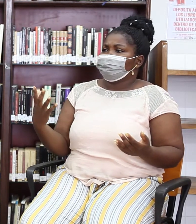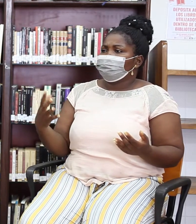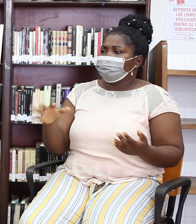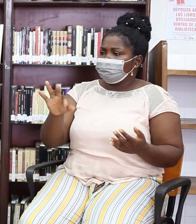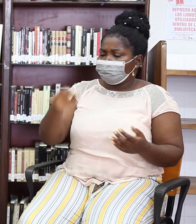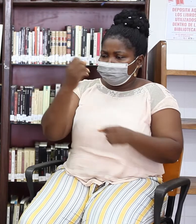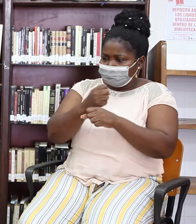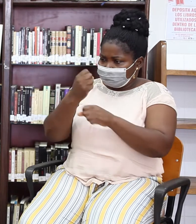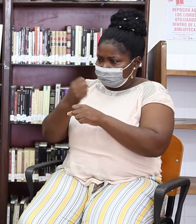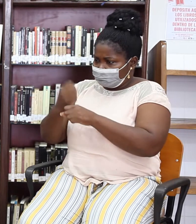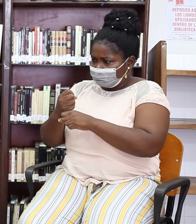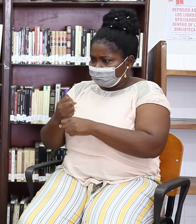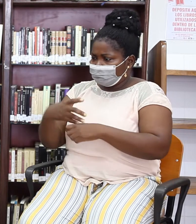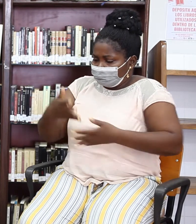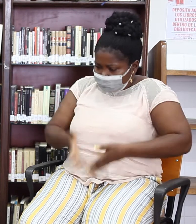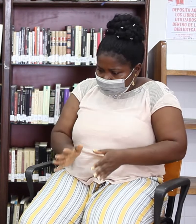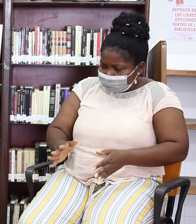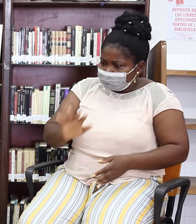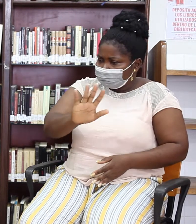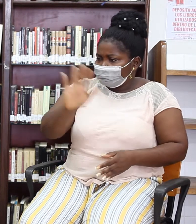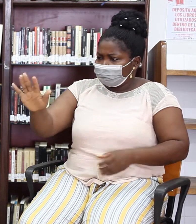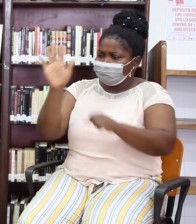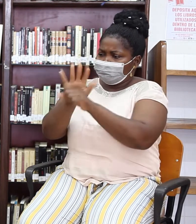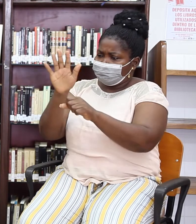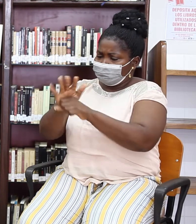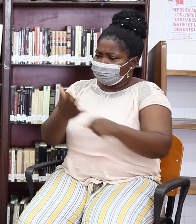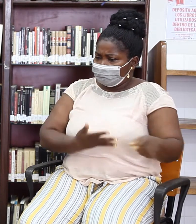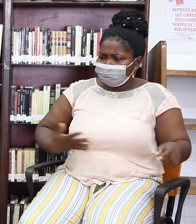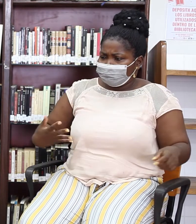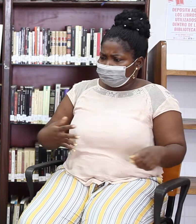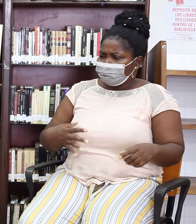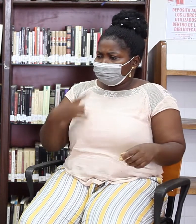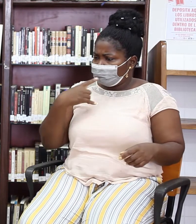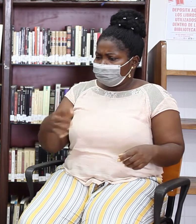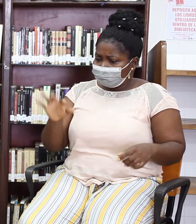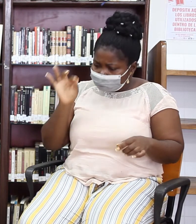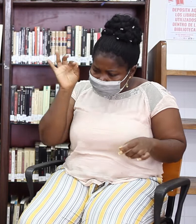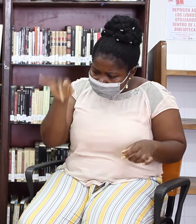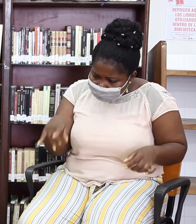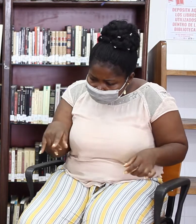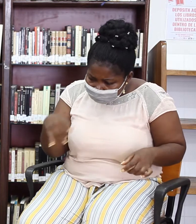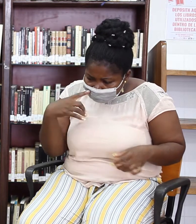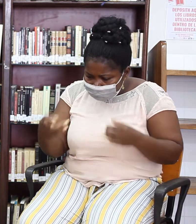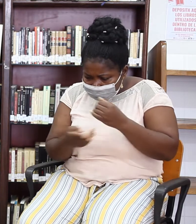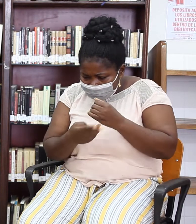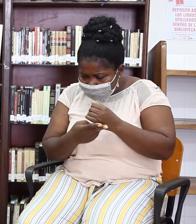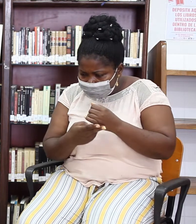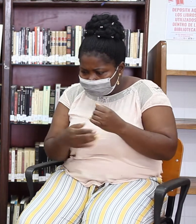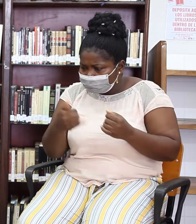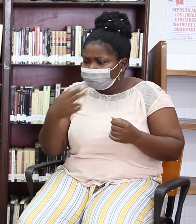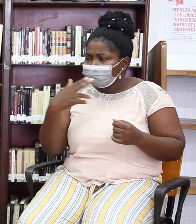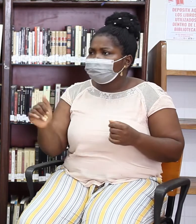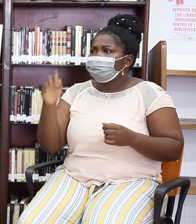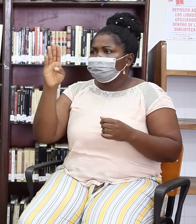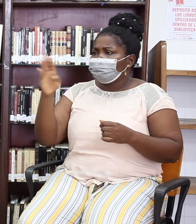Alguno de sus sirvientes, de sus hijos o de sus numerosas esposas debía haber encontrado el escondite y había